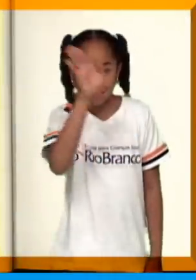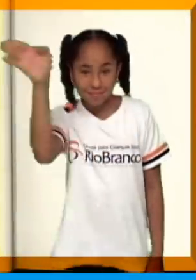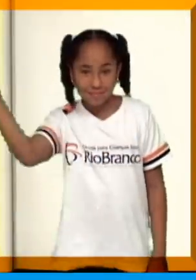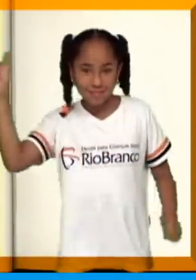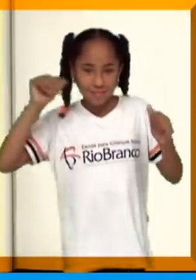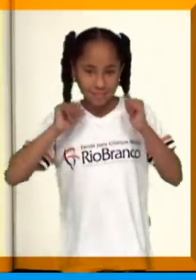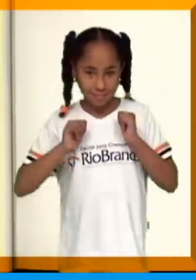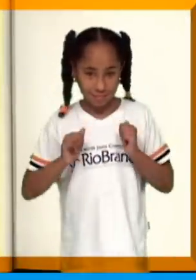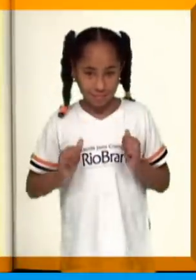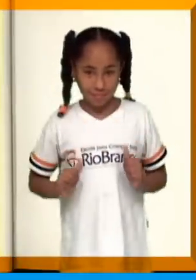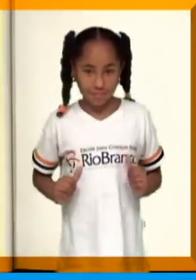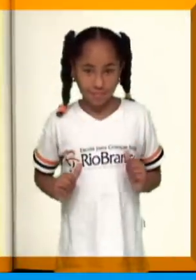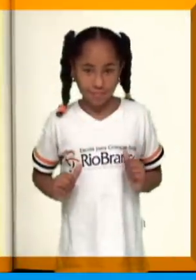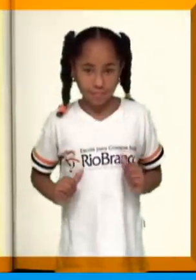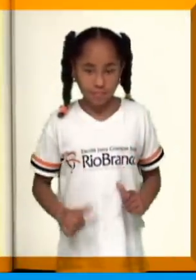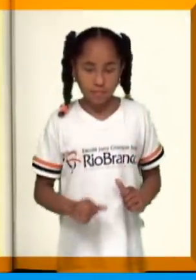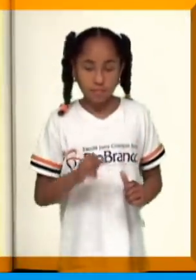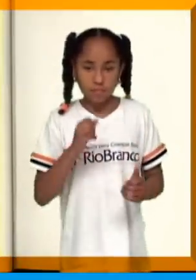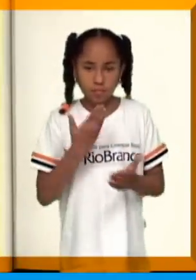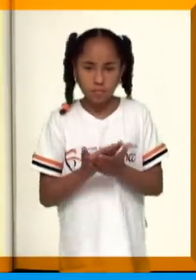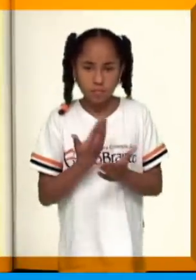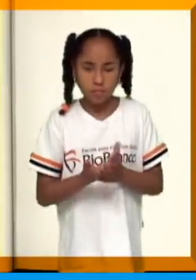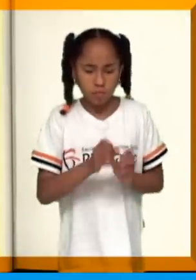Juntas iam para a escola.